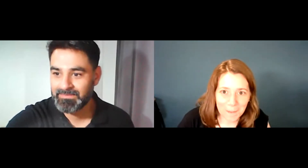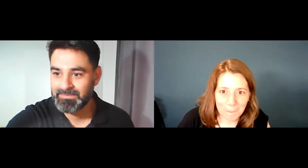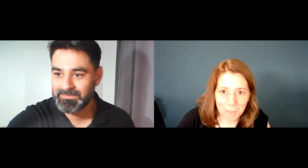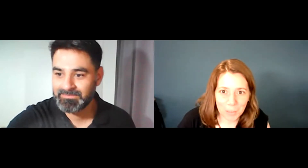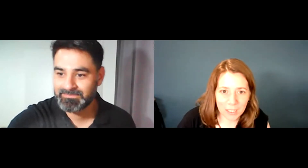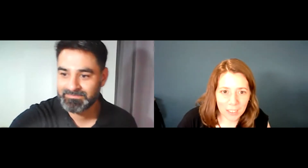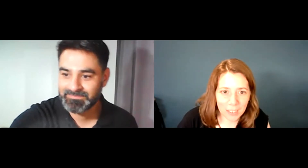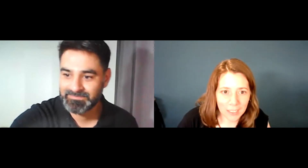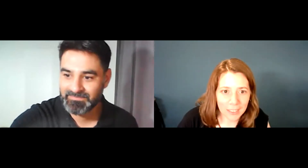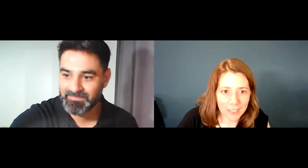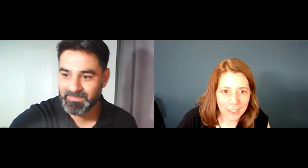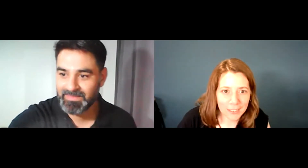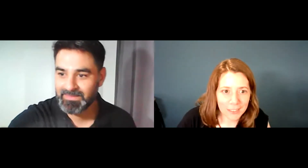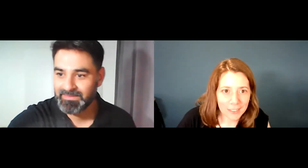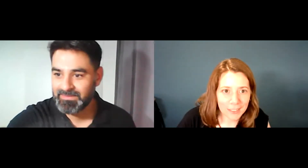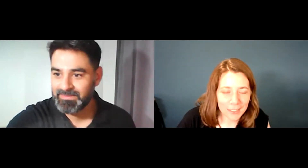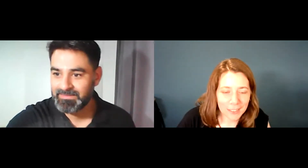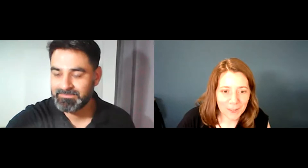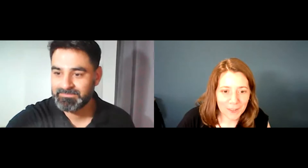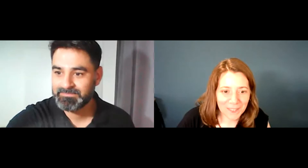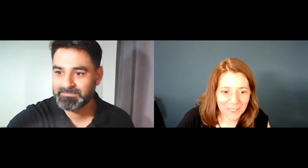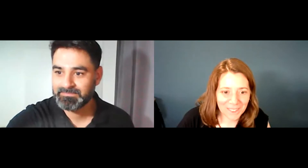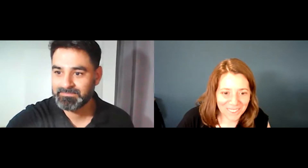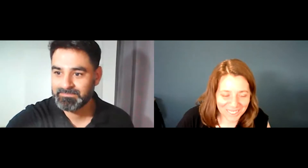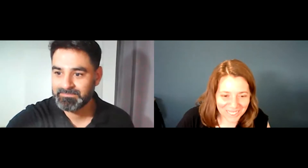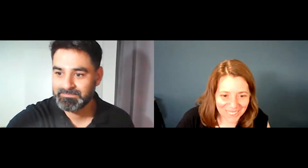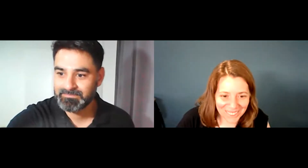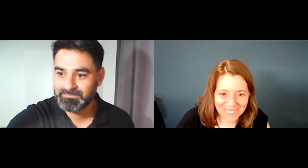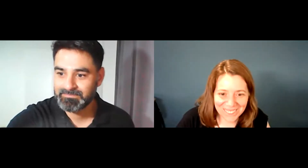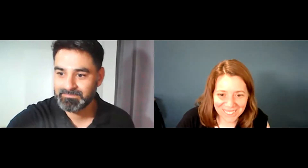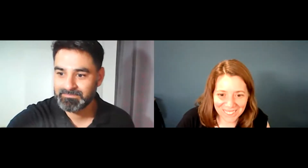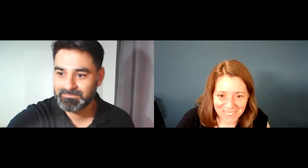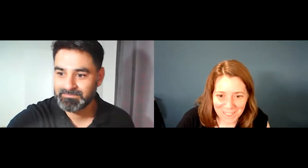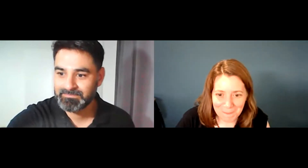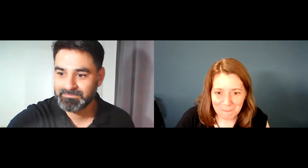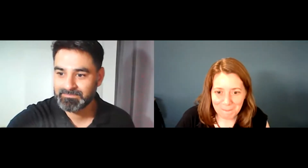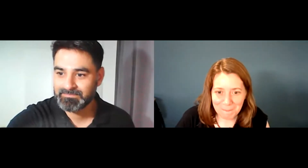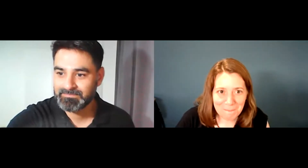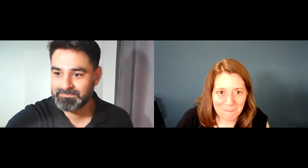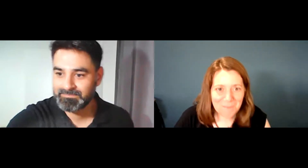Capaz que no me conozco. Uy, Dios, ¿con qué me va a salir? Esperen, ¿eh? Mirá la cara de Belén como busca, se le replantea los ojos. Por favor, se van a reír todos.